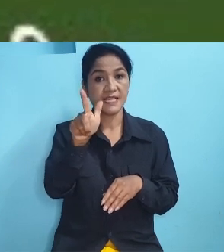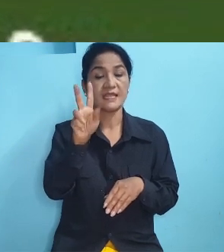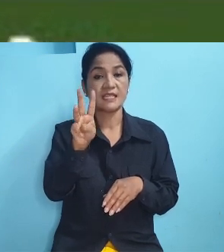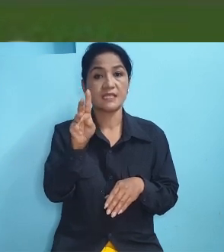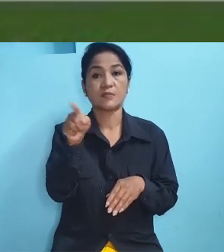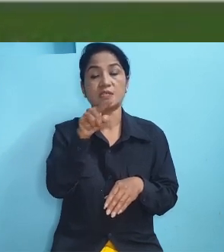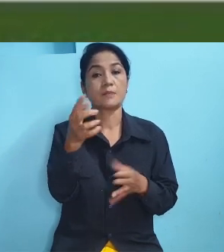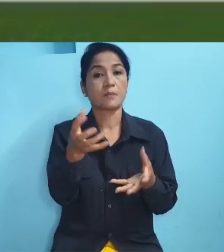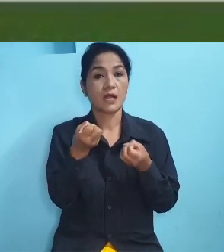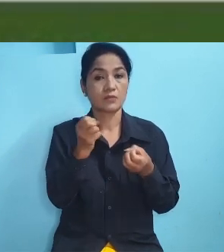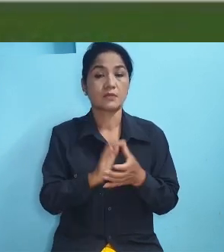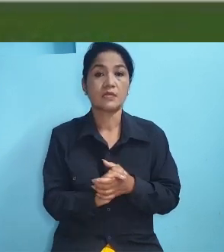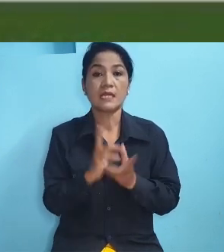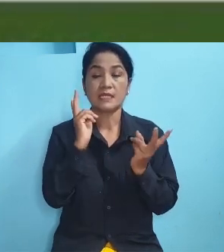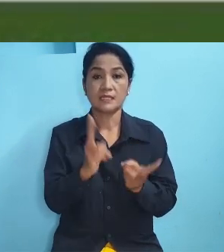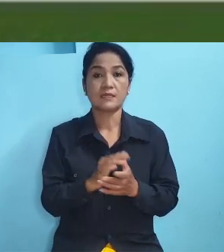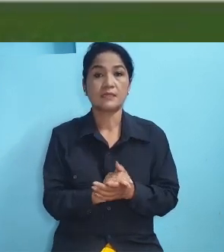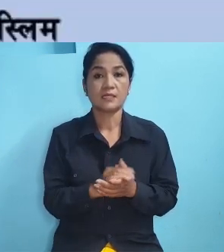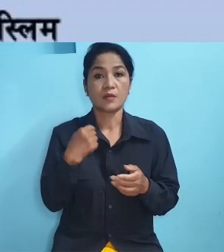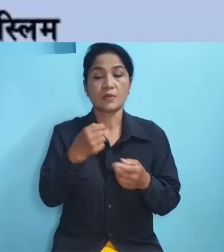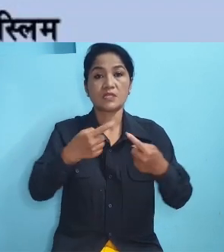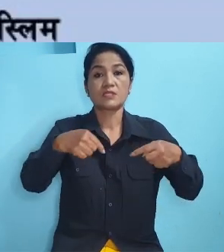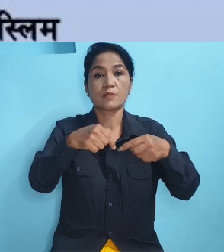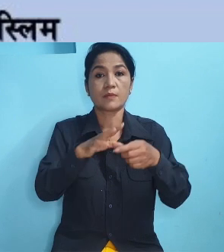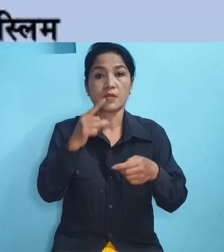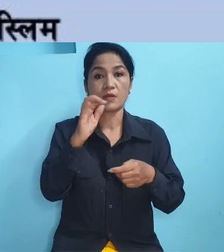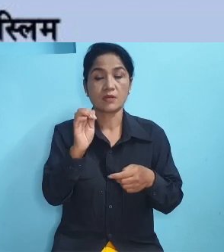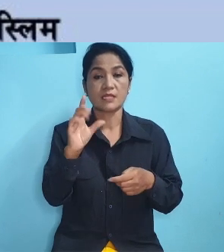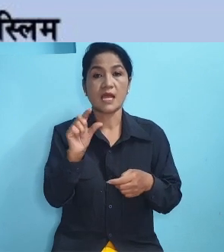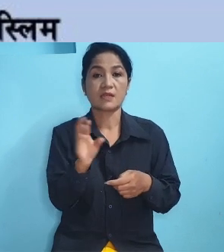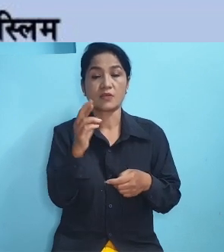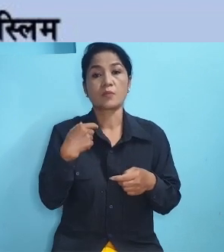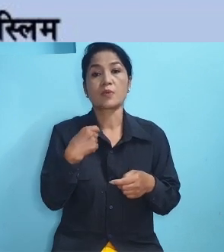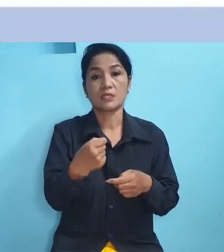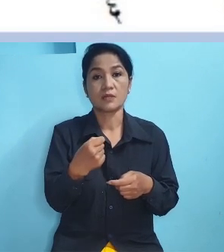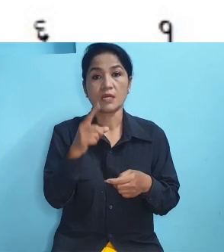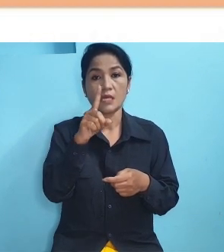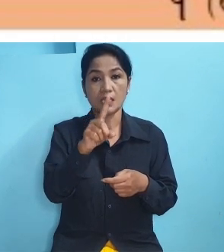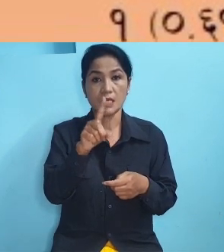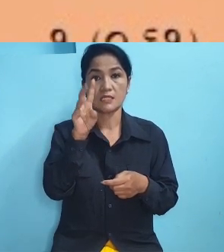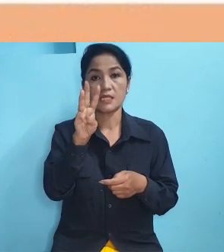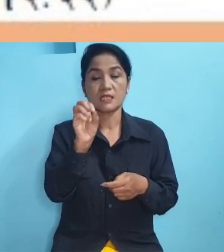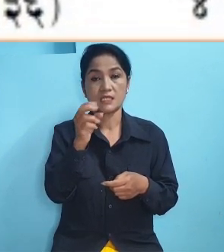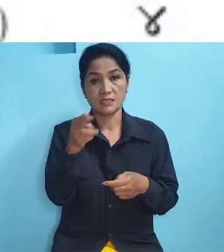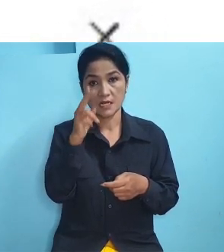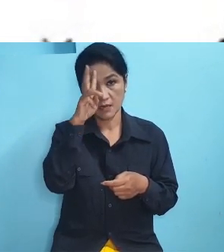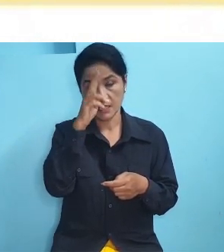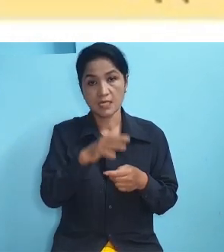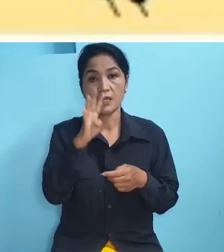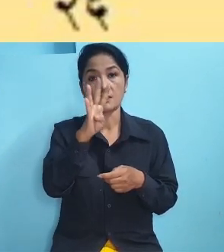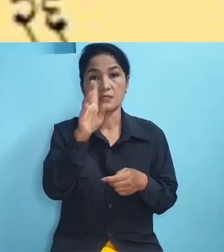12.73% प्राप्त गरेको छ। त्यसैले प्रतिनिधि सभामा खस आर्यको प्रतिनिधित्व 130 जना